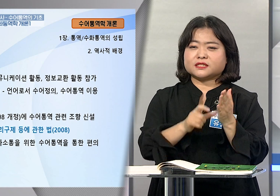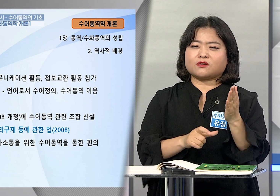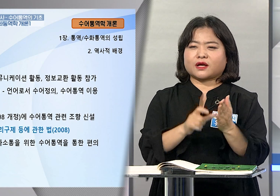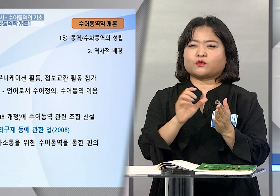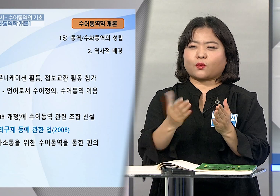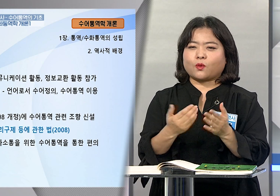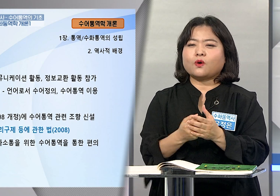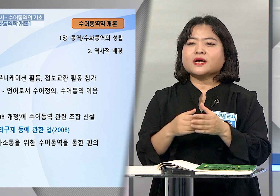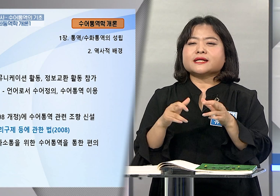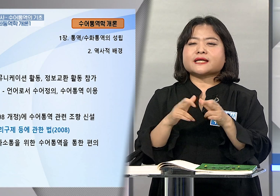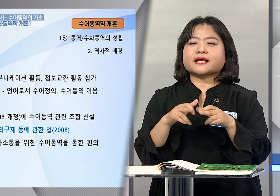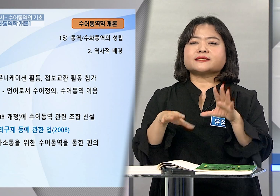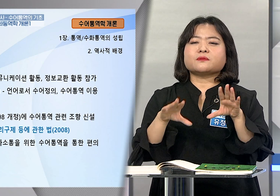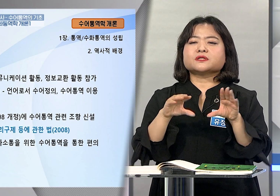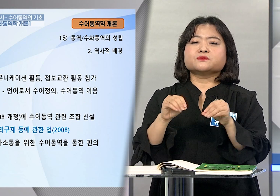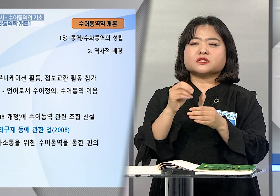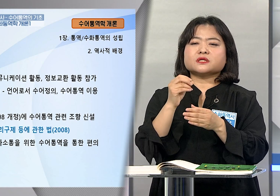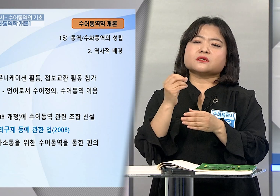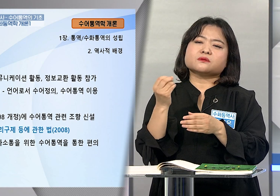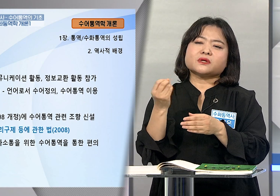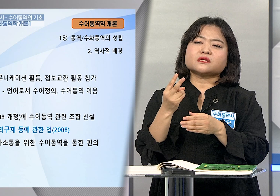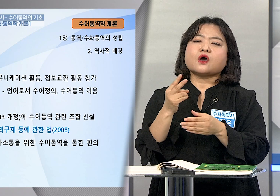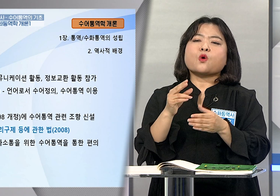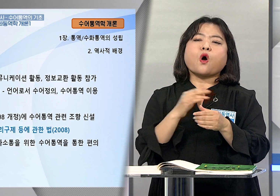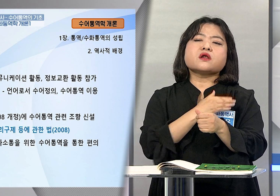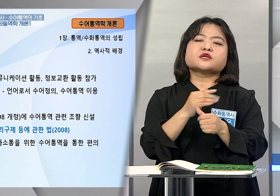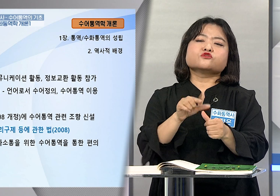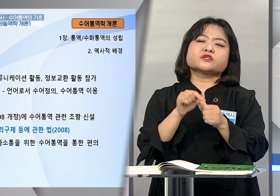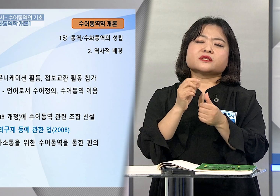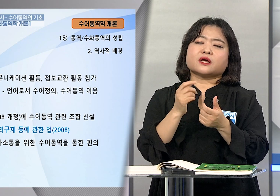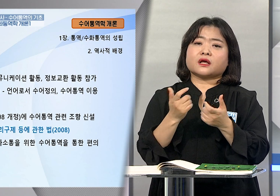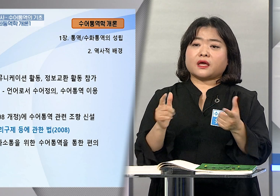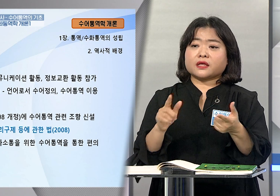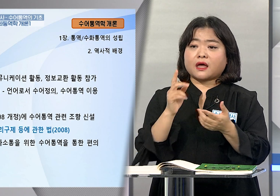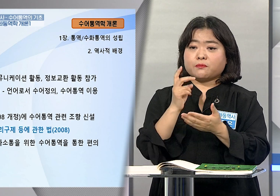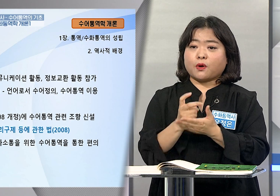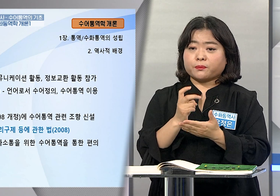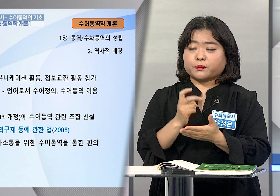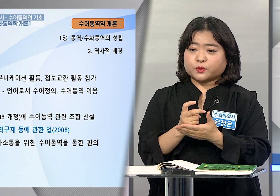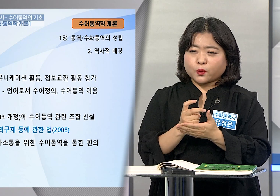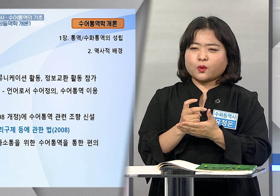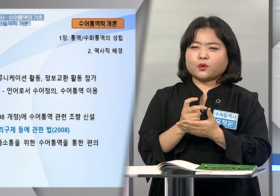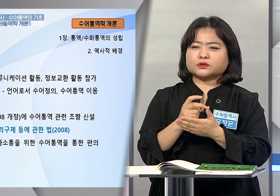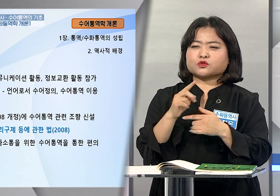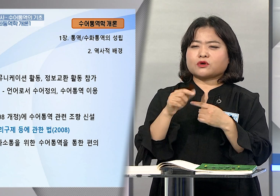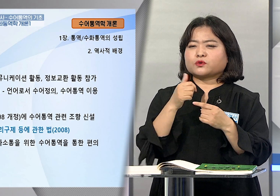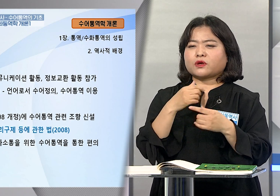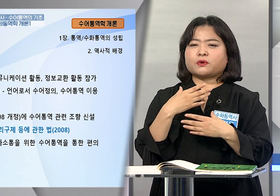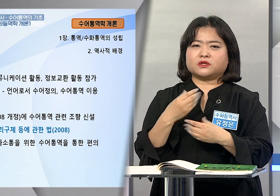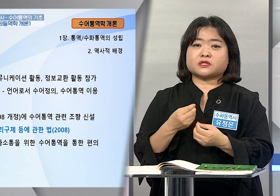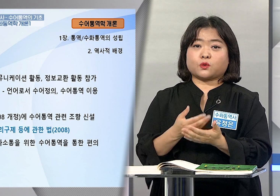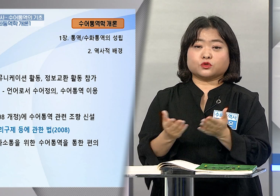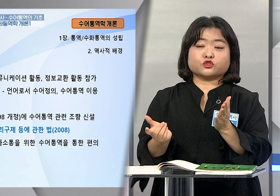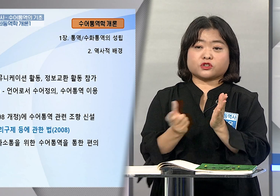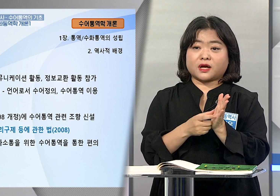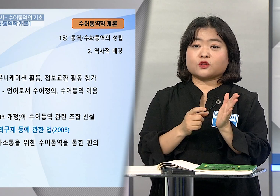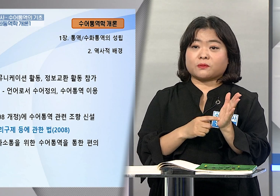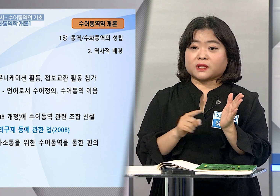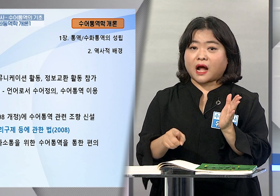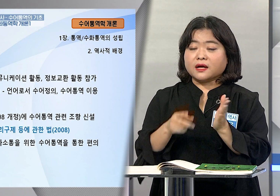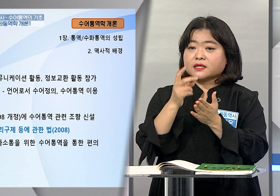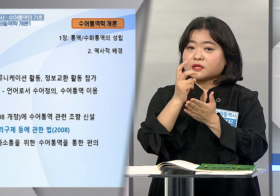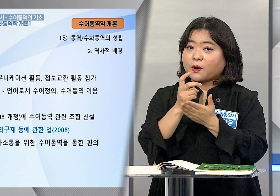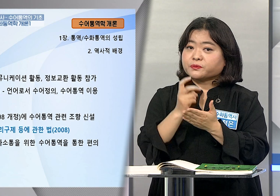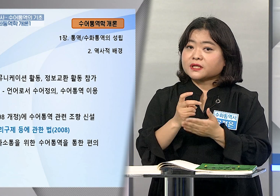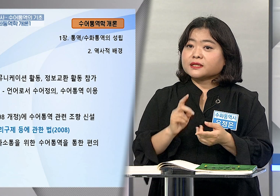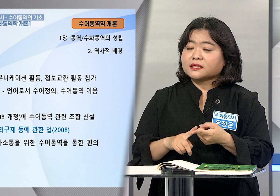조항들이 신설하게 되고 장애인 차별 금지 및 권리 구제 대응에 대한 법도 이제 수화 통역 편의 제공을 규정하게